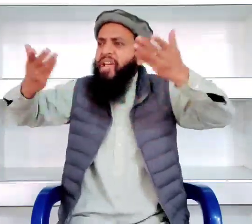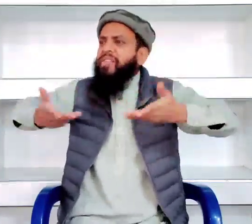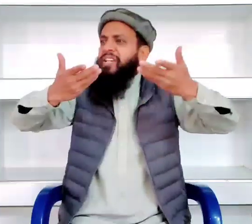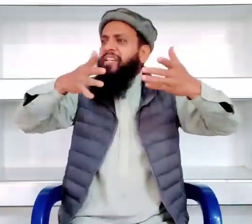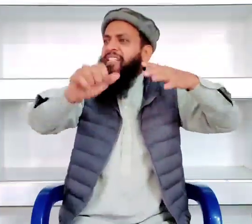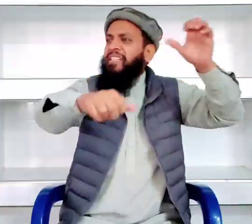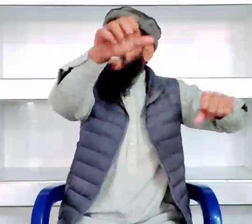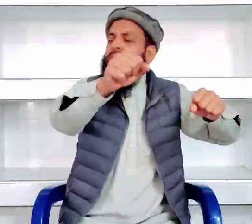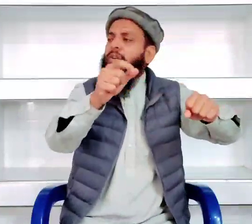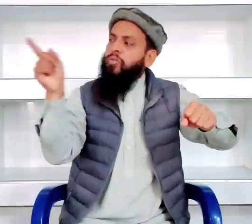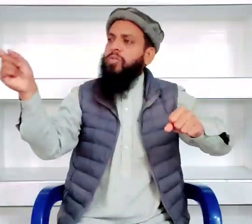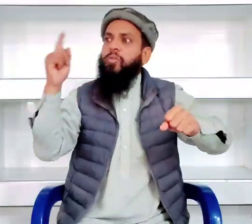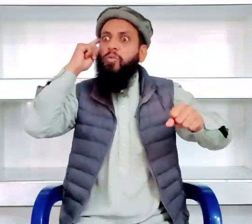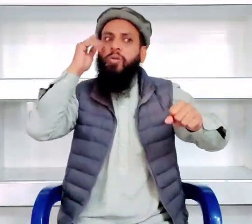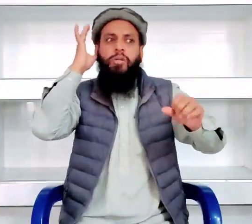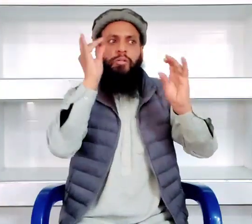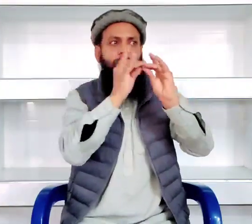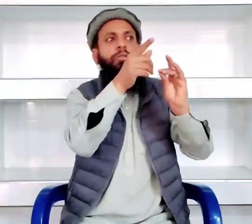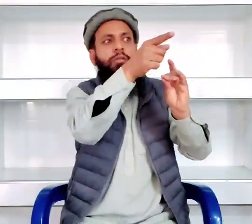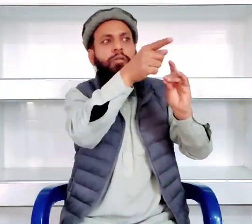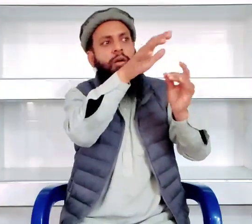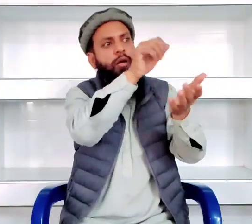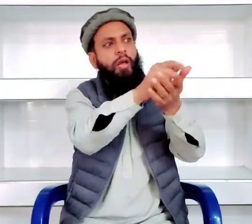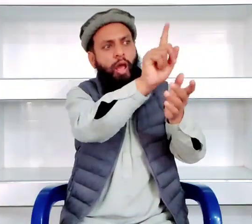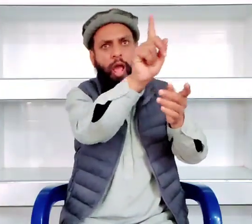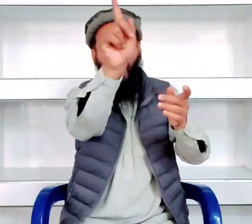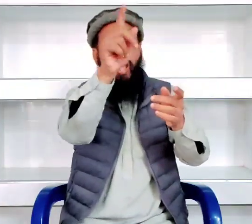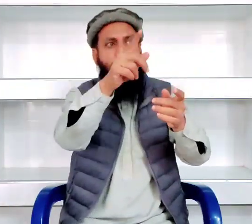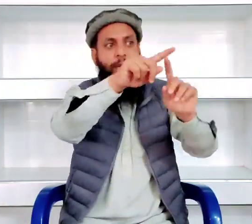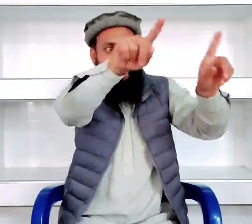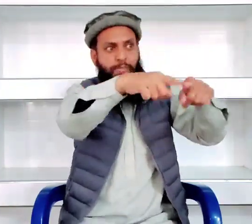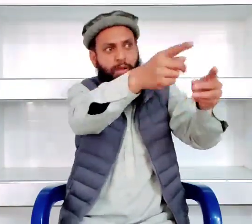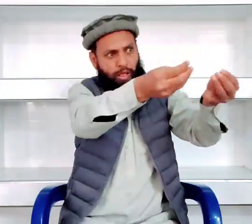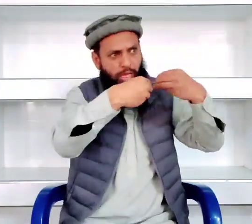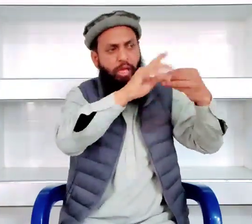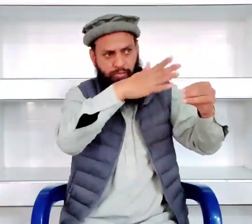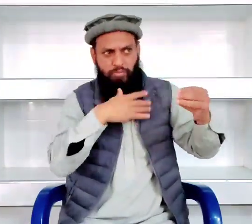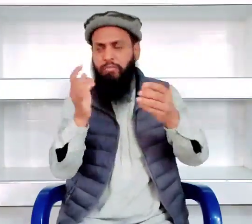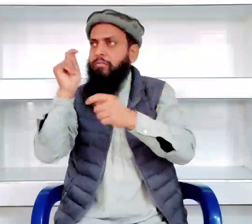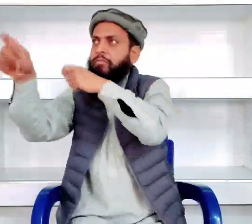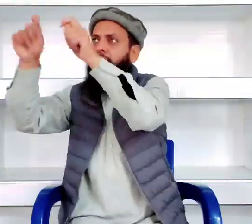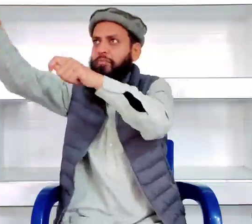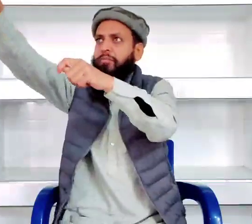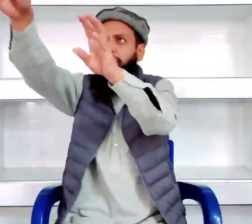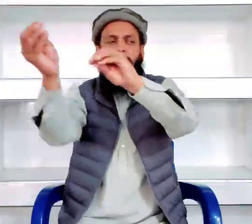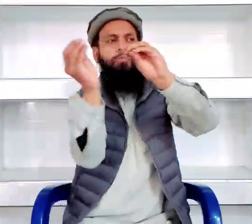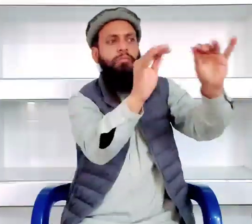ਜ਼ਮੀਨ ਦਾ ਉਹਦੇ ਇਹ ਦੇਖ ਕੇ ਉਹਦੇ ਉੱਤੇ ਅੱਲਾ ਦਾ ਘਰ ਬਣਾਇਆ ਅੱਲਾ ਪਾਕ ਨੇ ਜਦੋਂ ਜ਼ਮੀਨ ਬਣਾਈ ਹੈ ਨਾ ਸਭ ਤੋਂ ਪਹਿਲਾਂ ਕਿਸੇ ਨਬੀ ਦੀ ਰਿਹਾਇਸ਼ ਹੀ ਬਣਾਈ